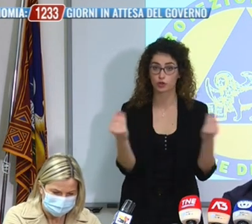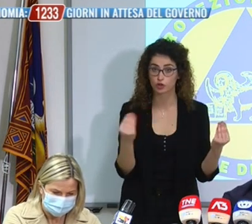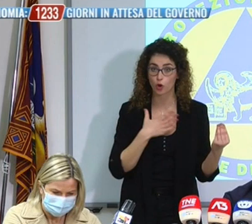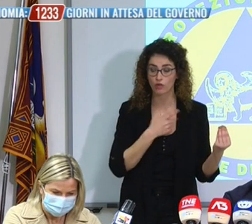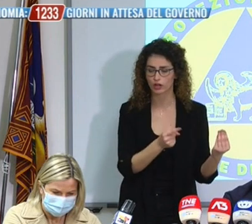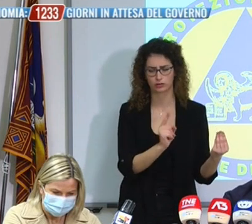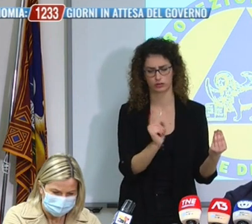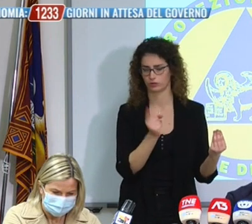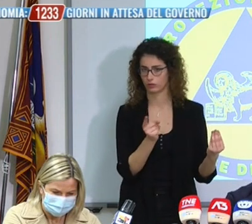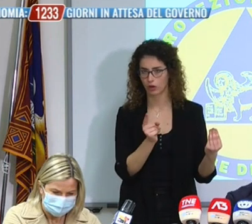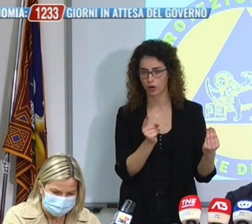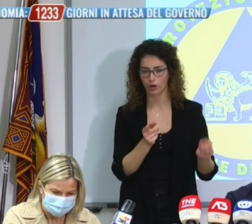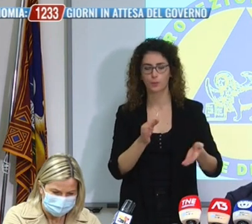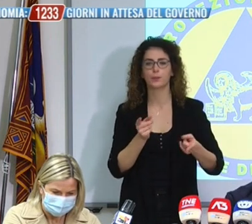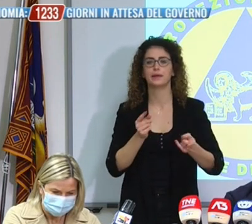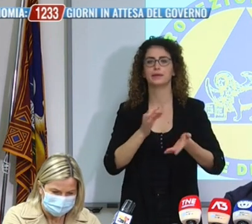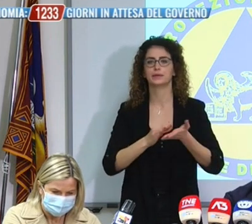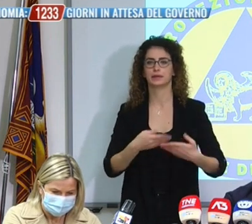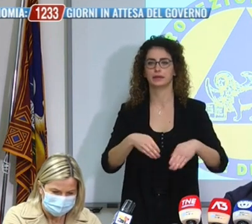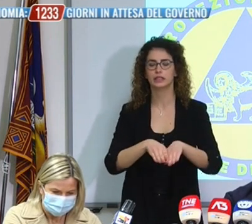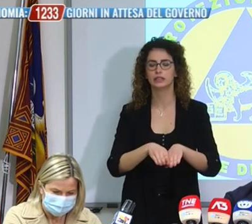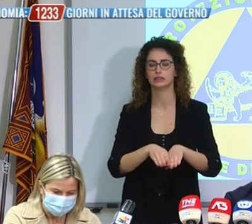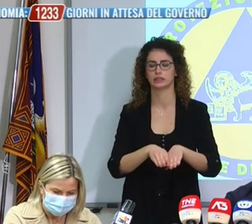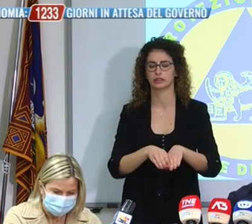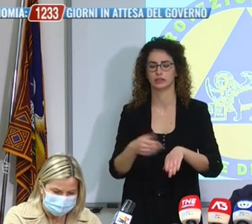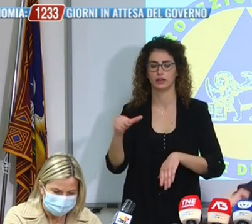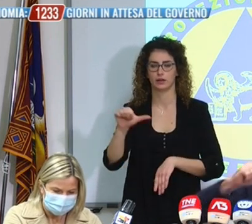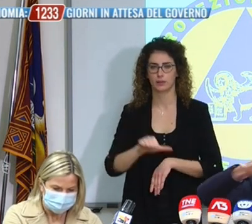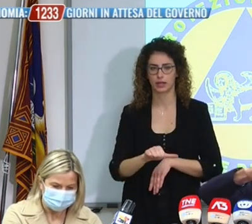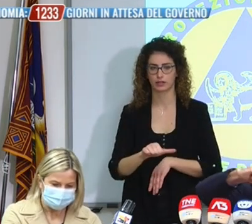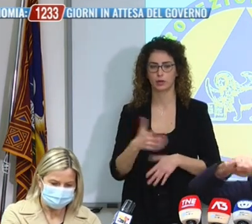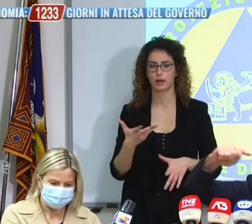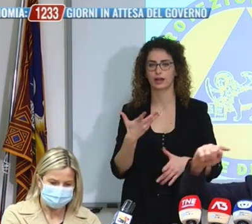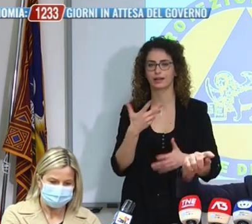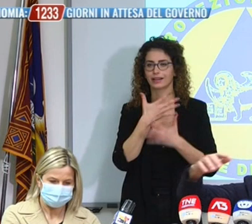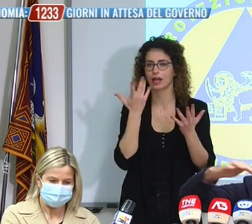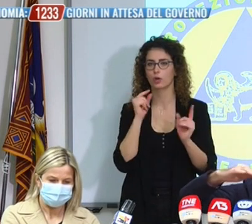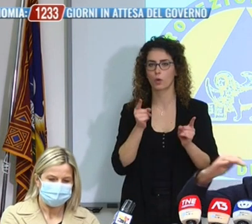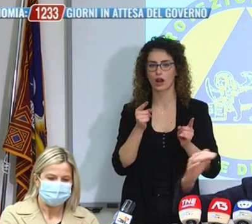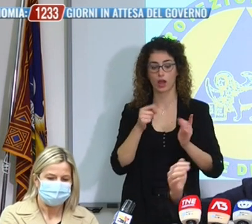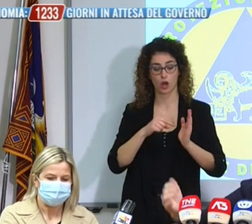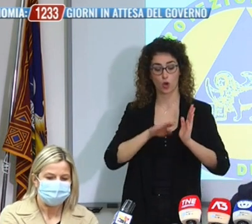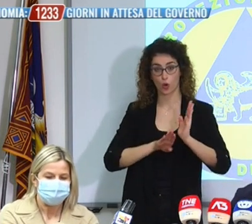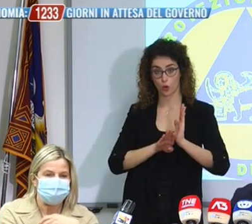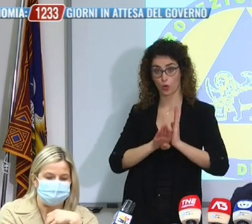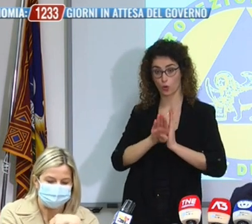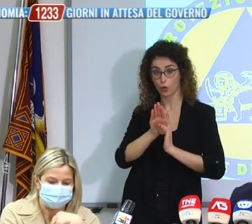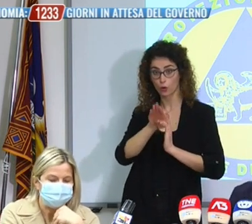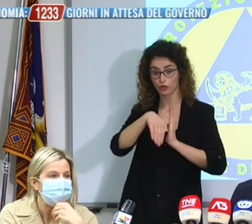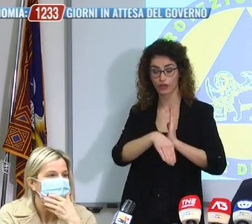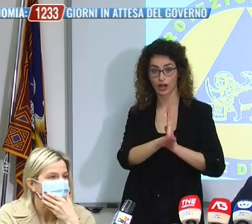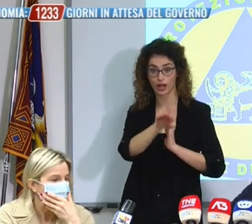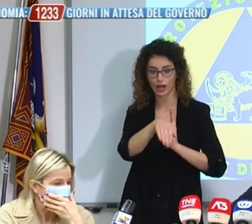una scuola è sempre una sconfitta, però si vede che l'andamento della curva segue l'apertura o la chiusura delle